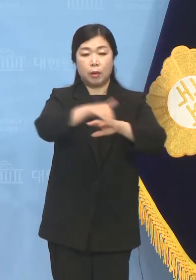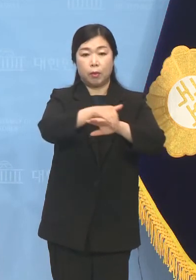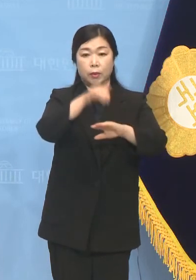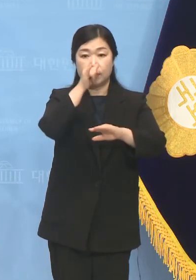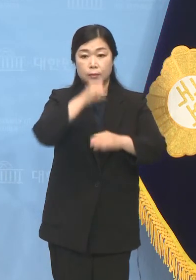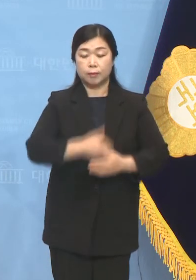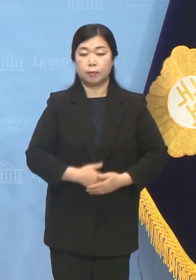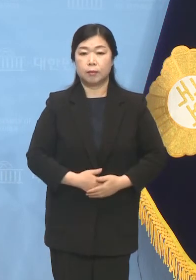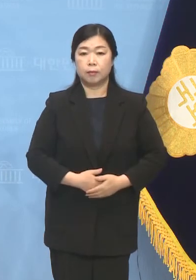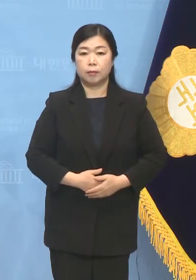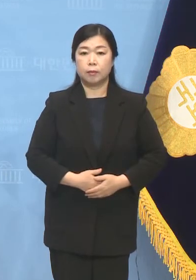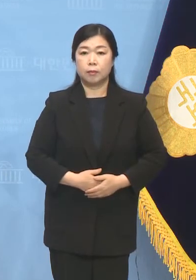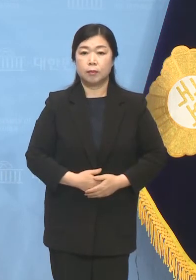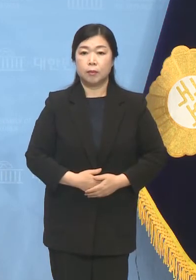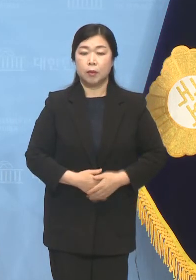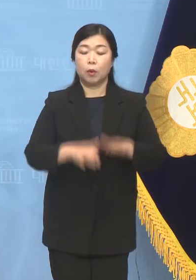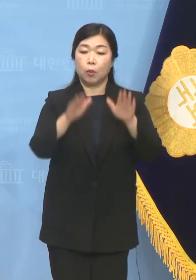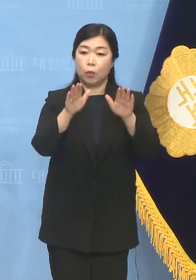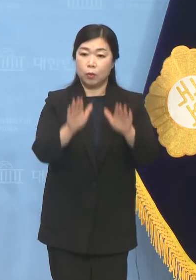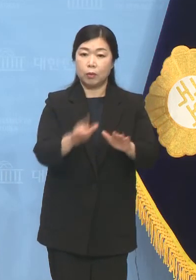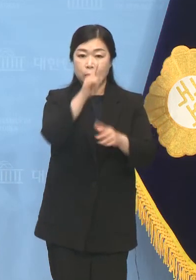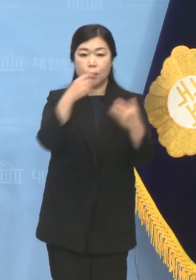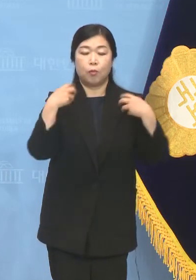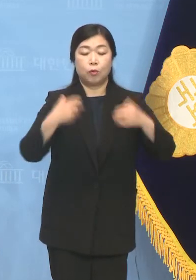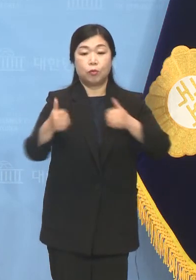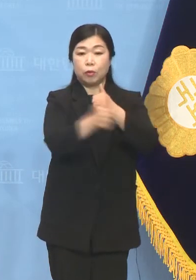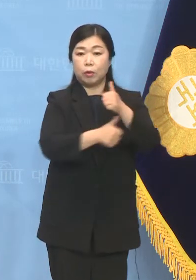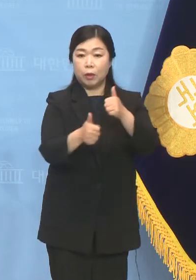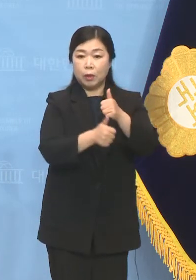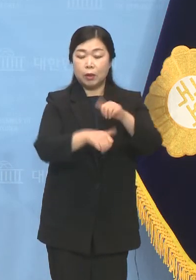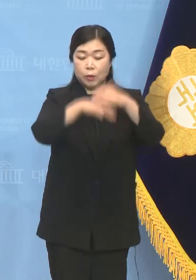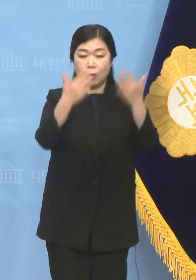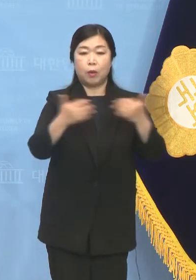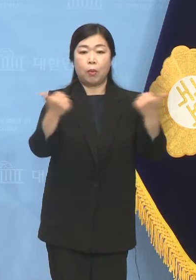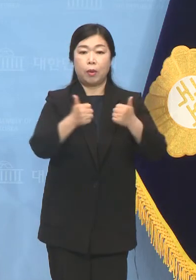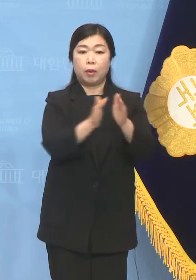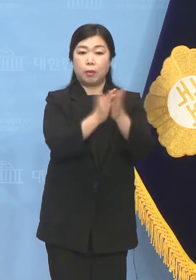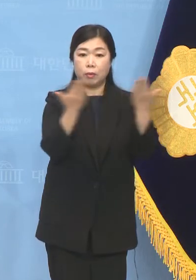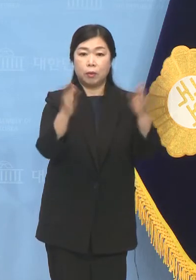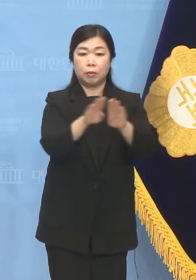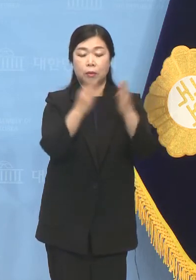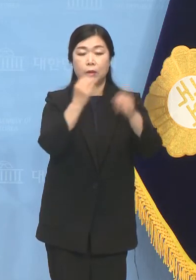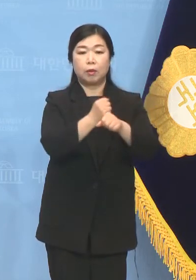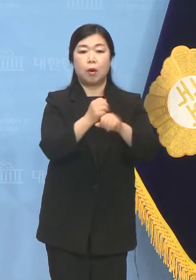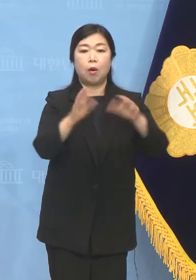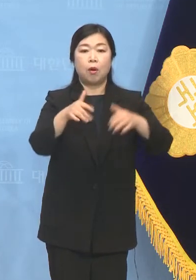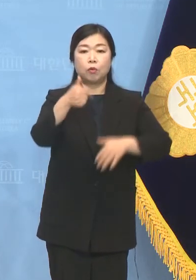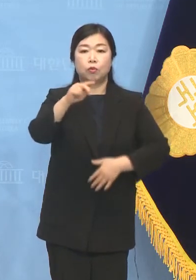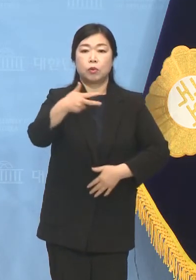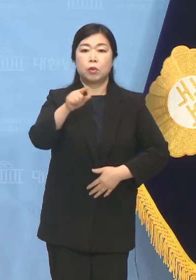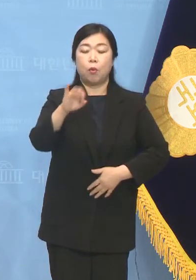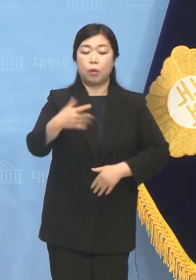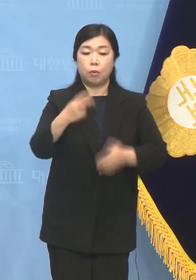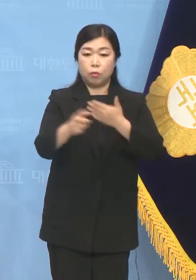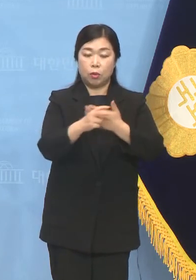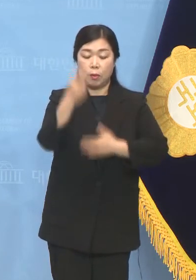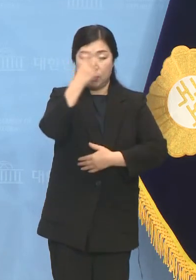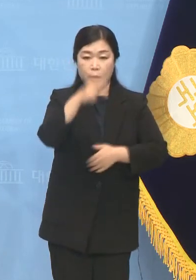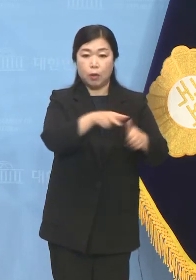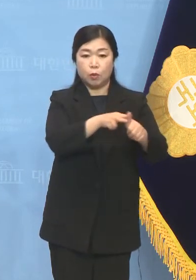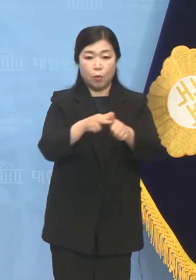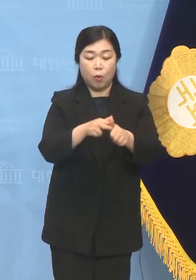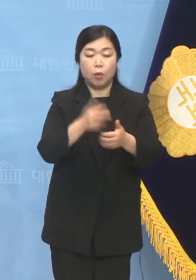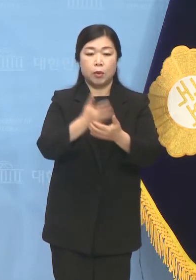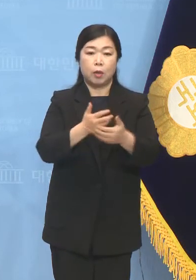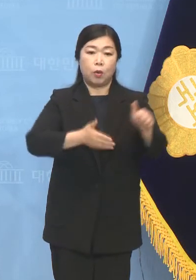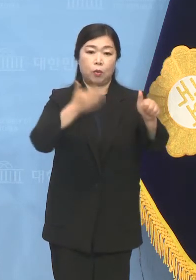있습니다. 한편 오늘 정보위원회는 전체 회의를 열어서 국정원 불법 사찰 정보